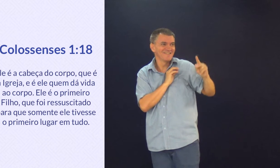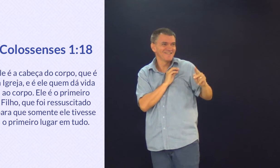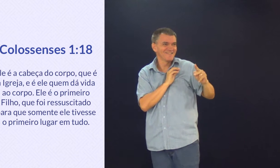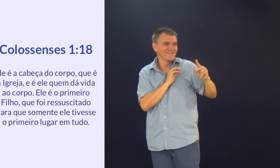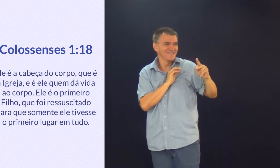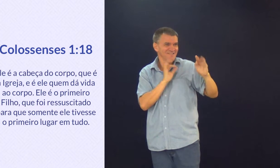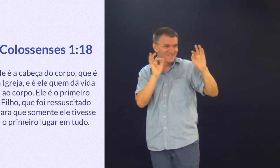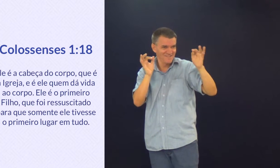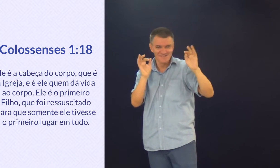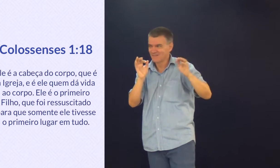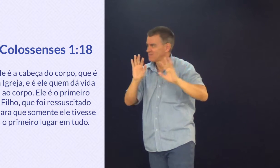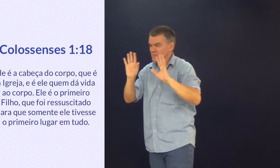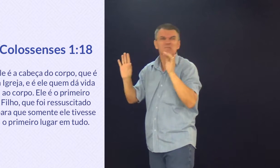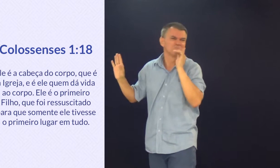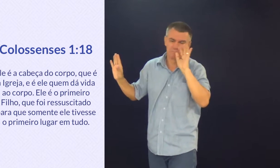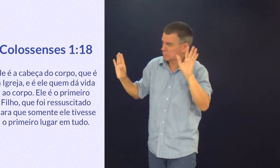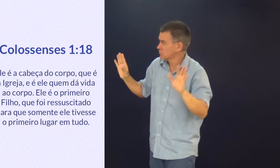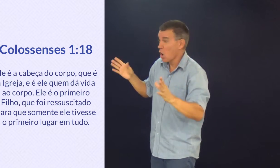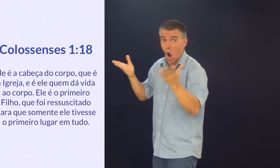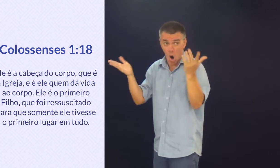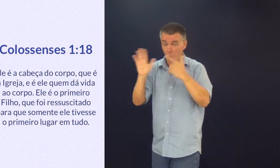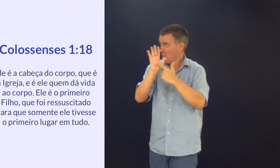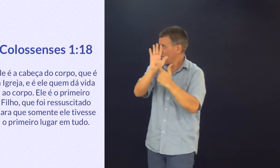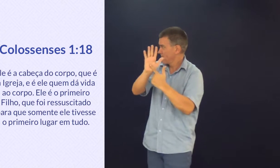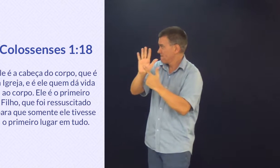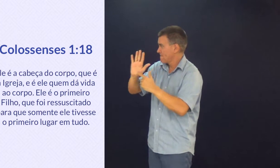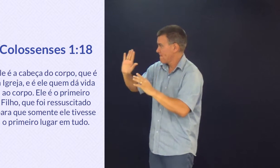jesus certo fazê lo